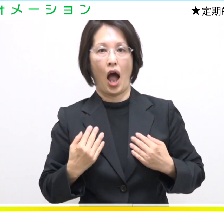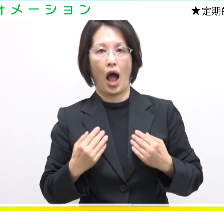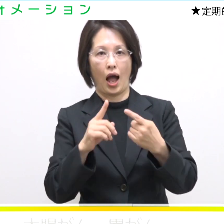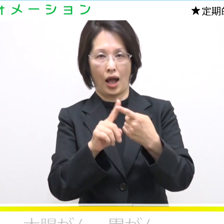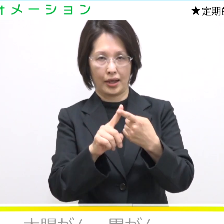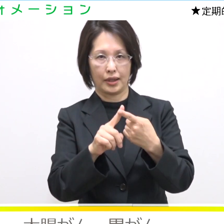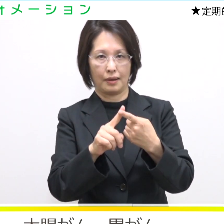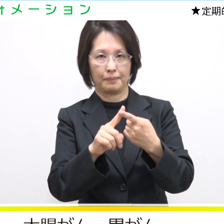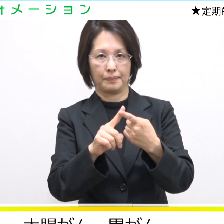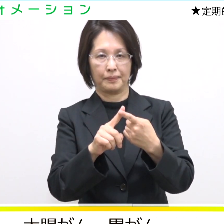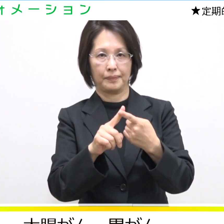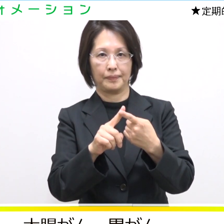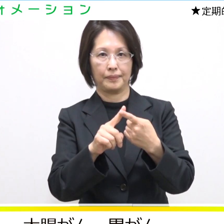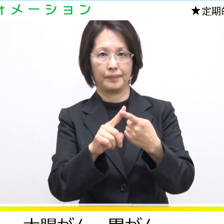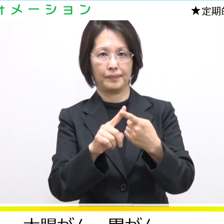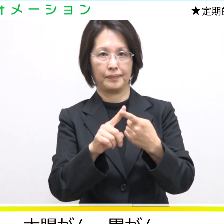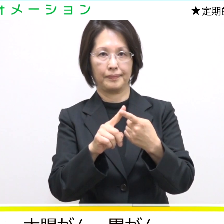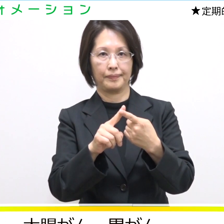肺